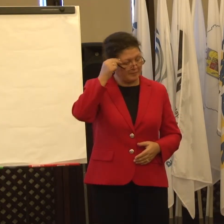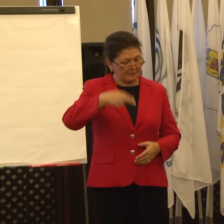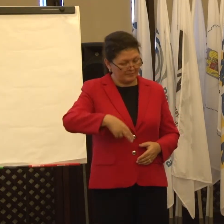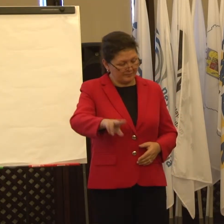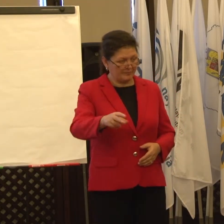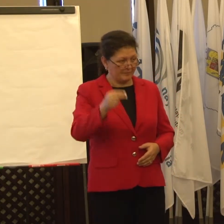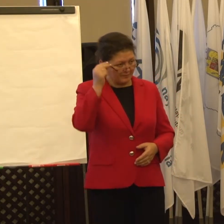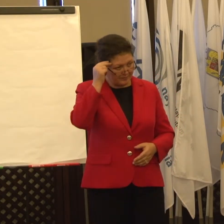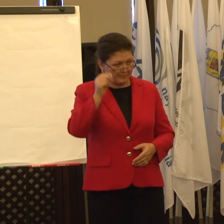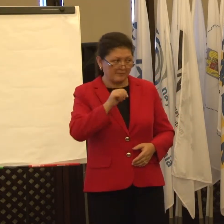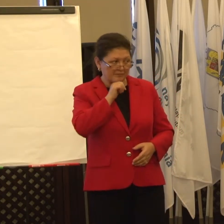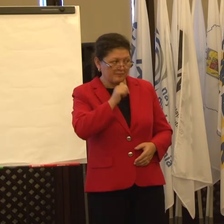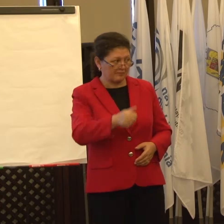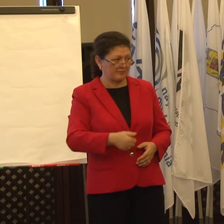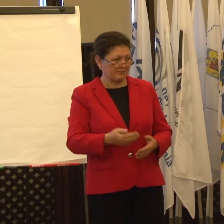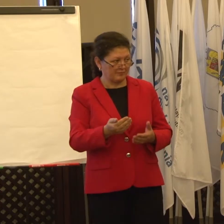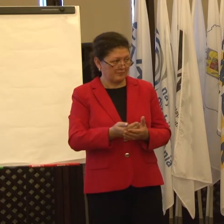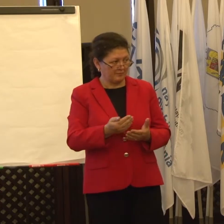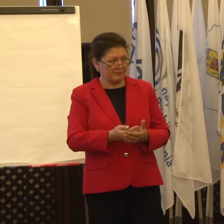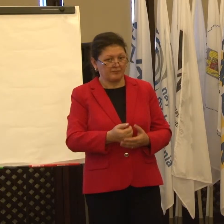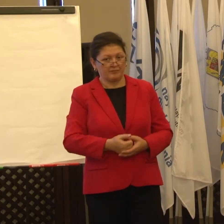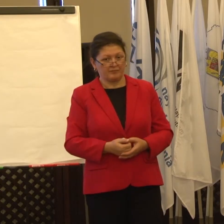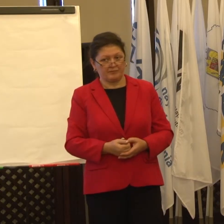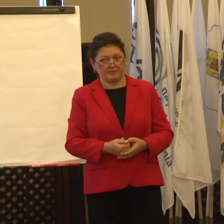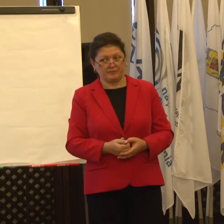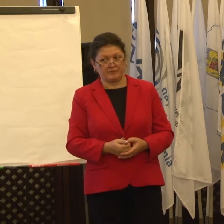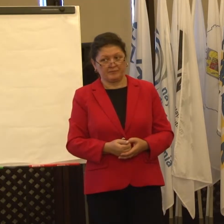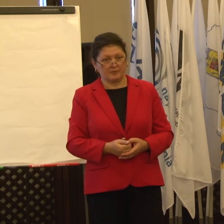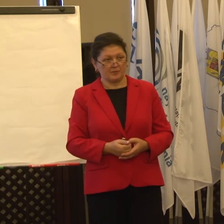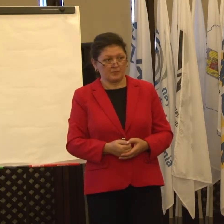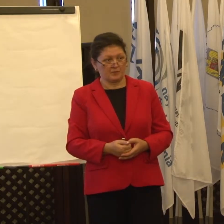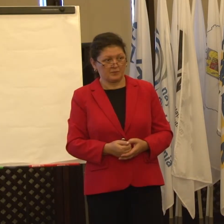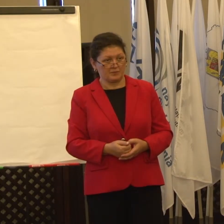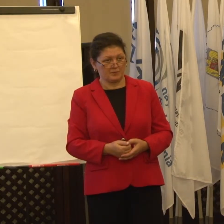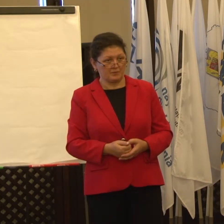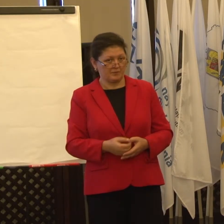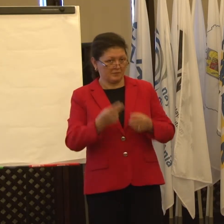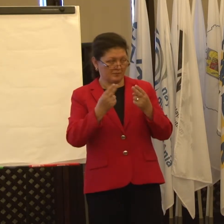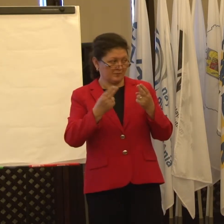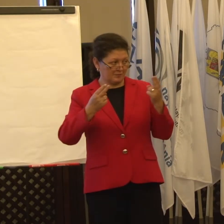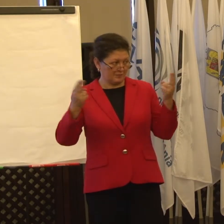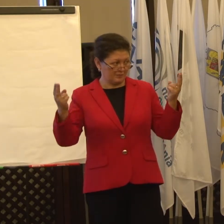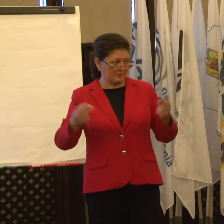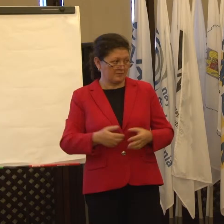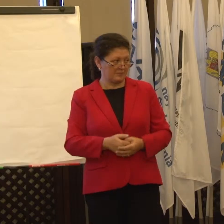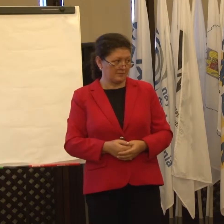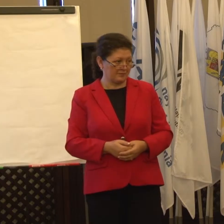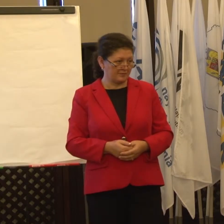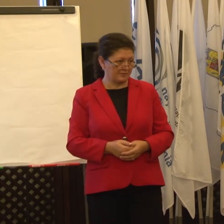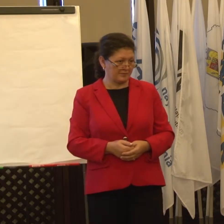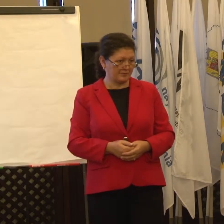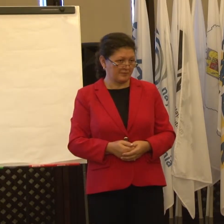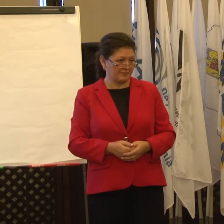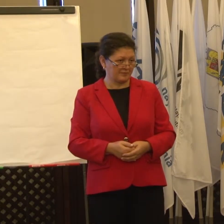o să vă povestesc o scenă care probabil o să fie suficient de elocventă pentru a arăta, de fapt,